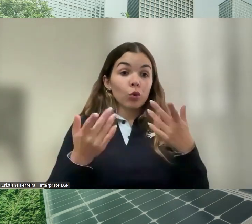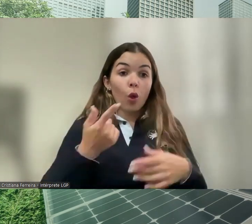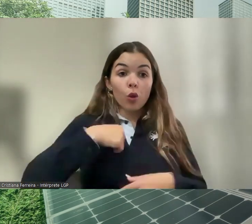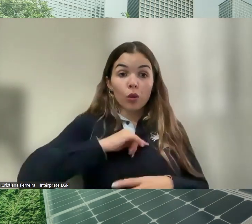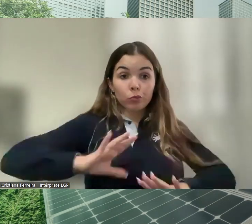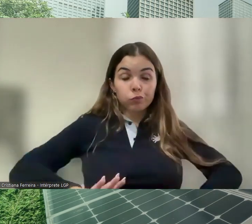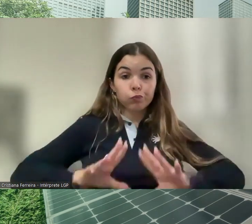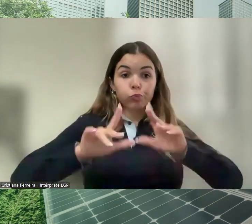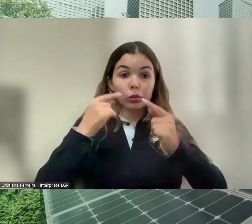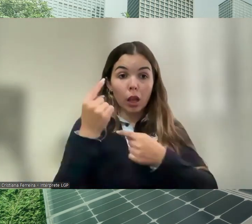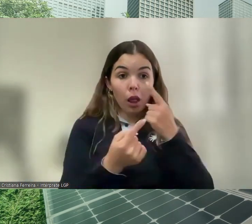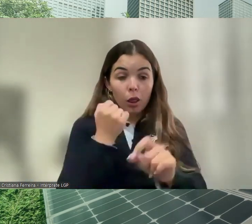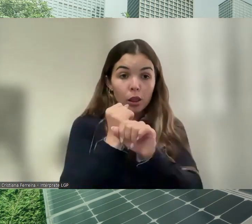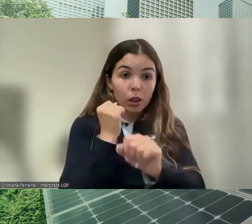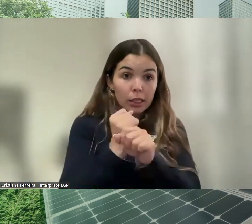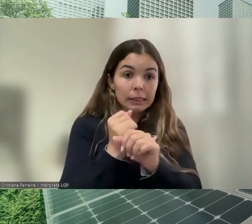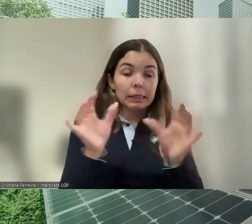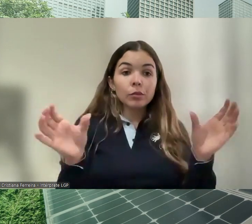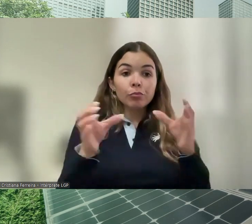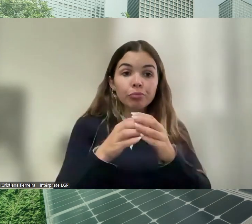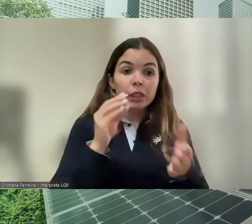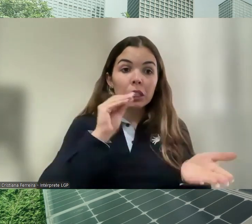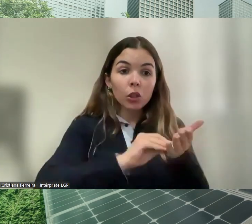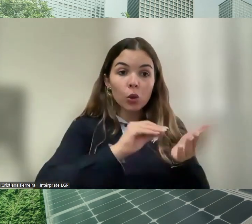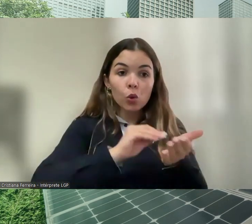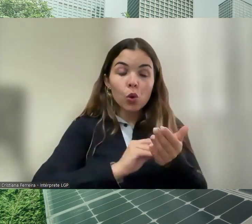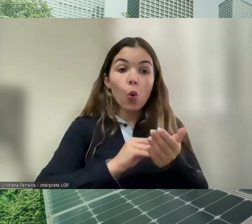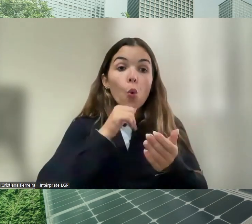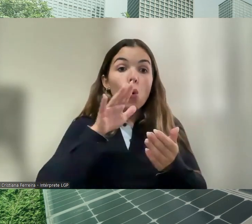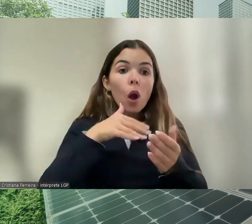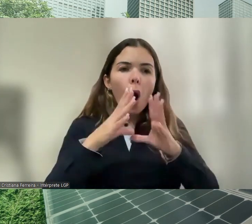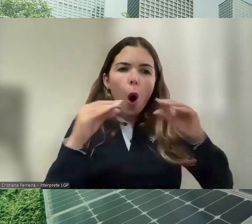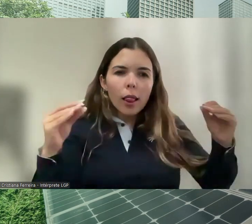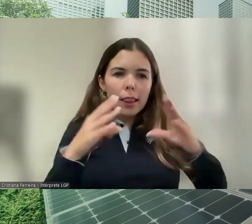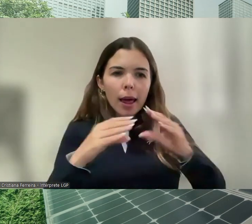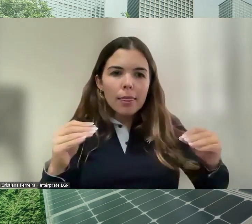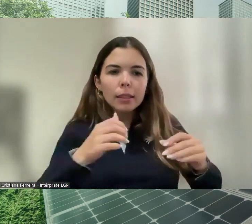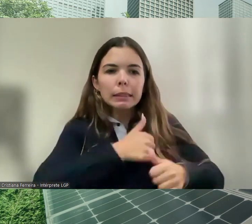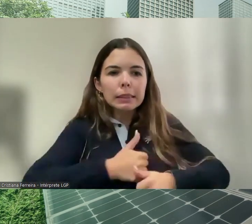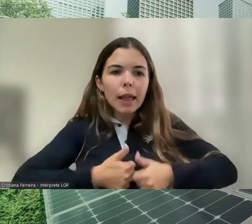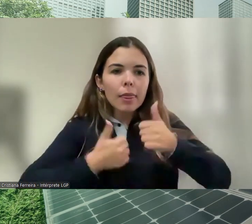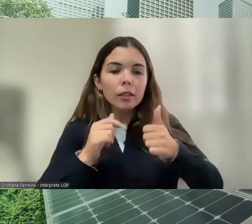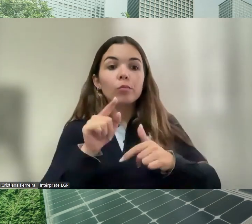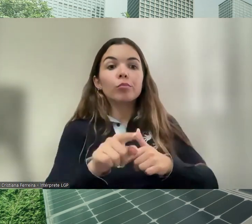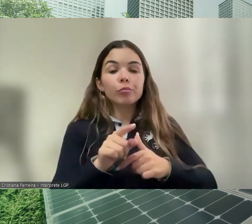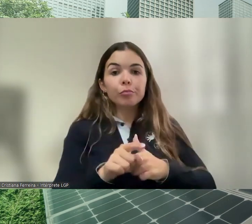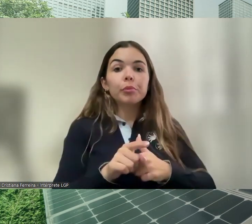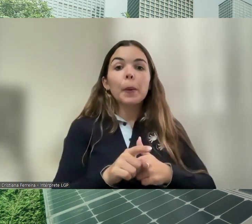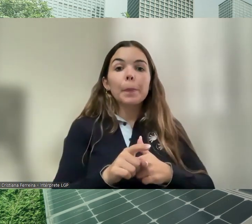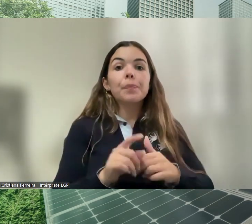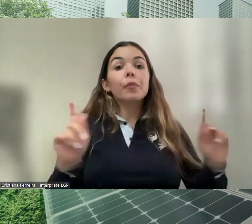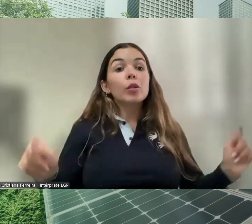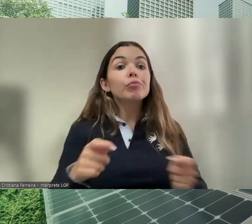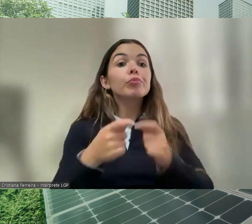algum trabalho com comunidades vulneráveis em cidades holandesas para promover e influenciar a agenda neste tópico, não só